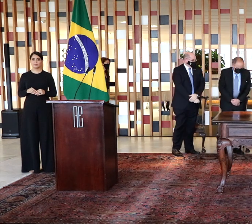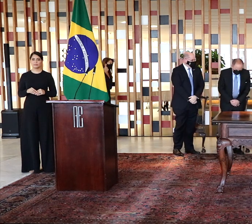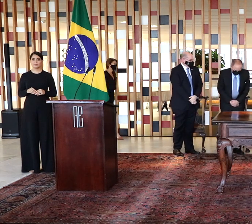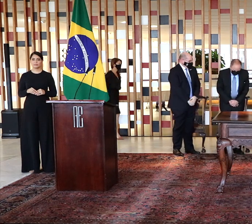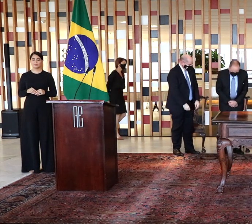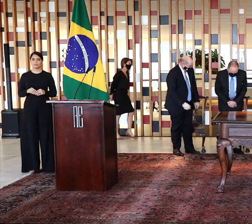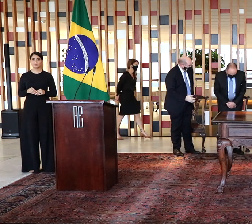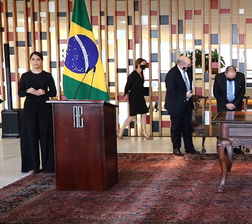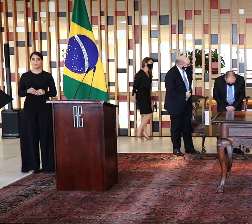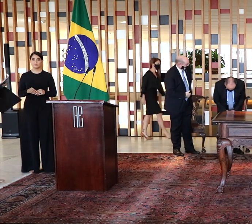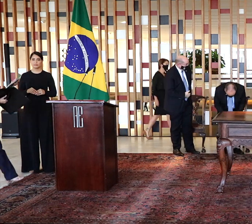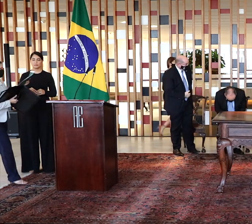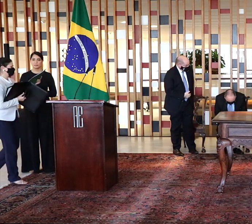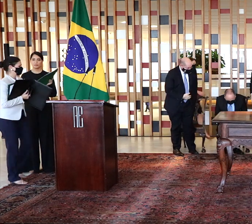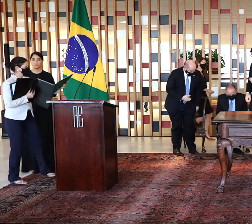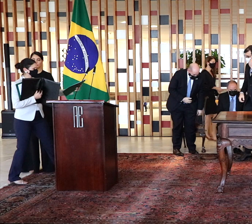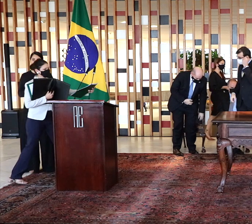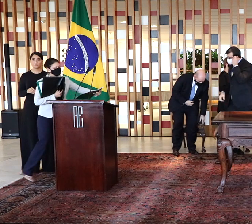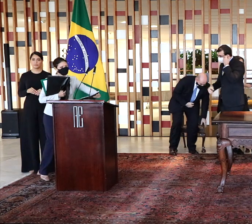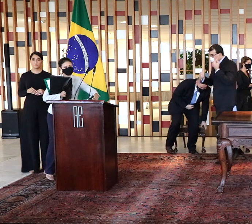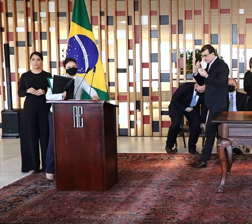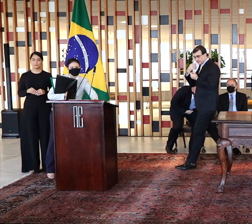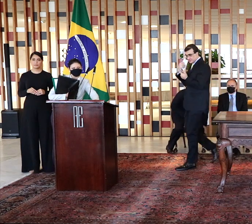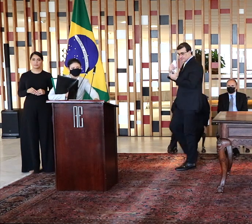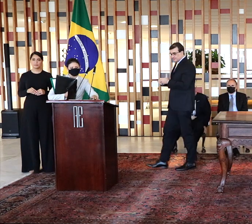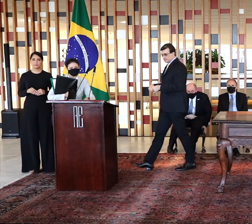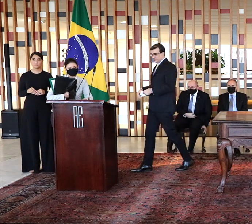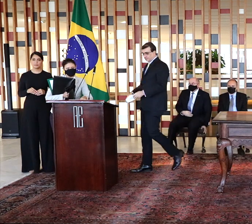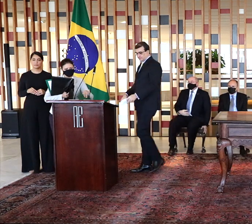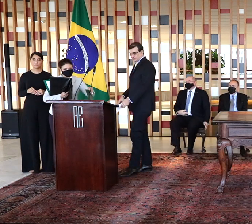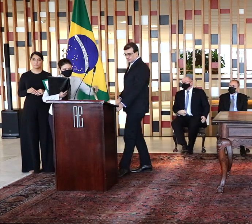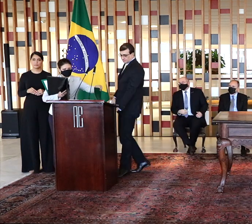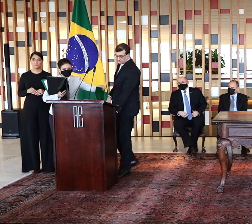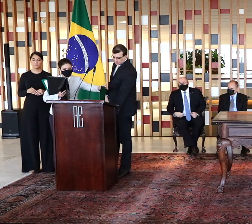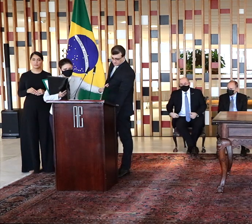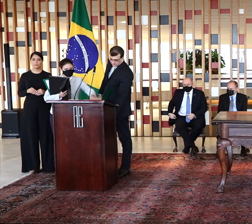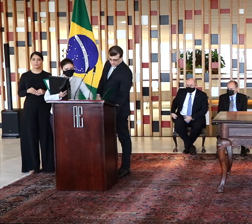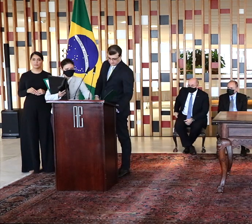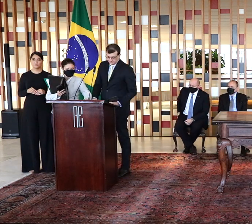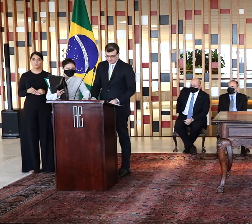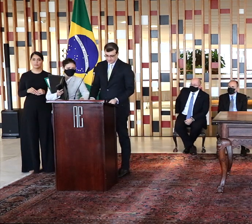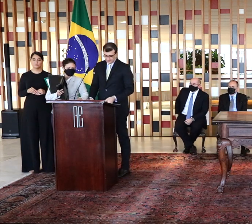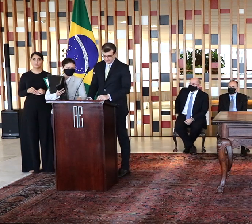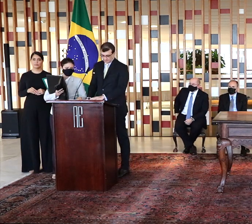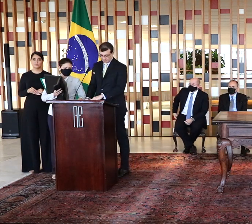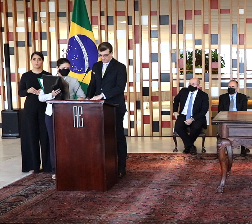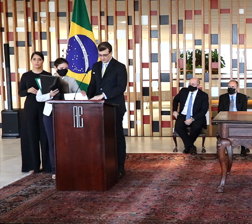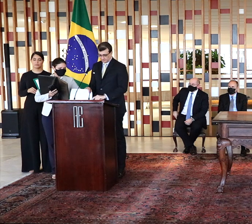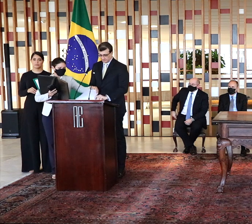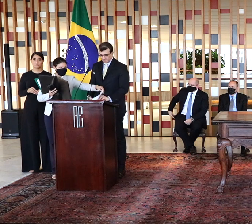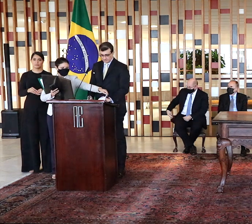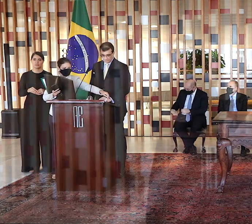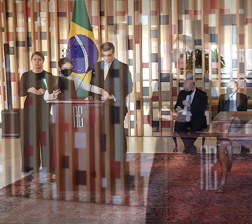Neste momento, fará uso da palavra o Ministro de Estado das Relações Exteriores, Embaixador Carlos Alberto Franco